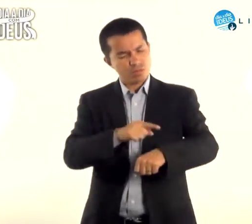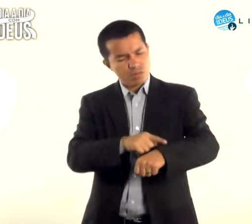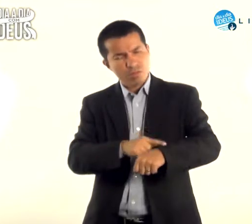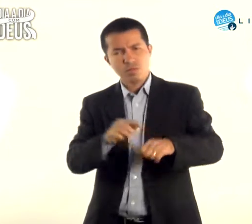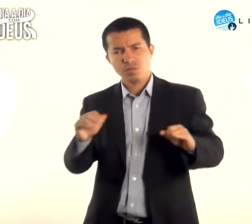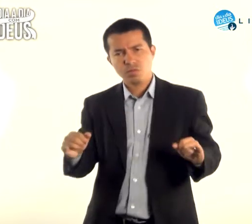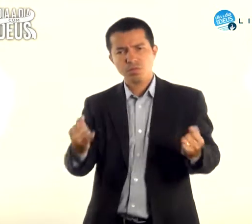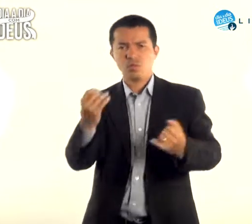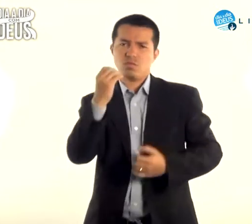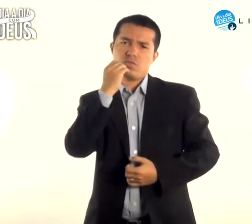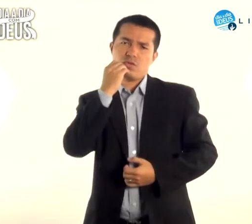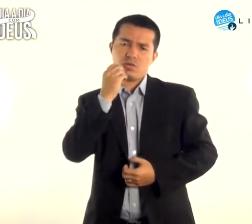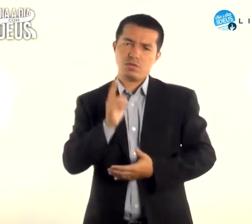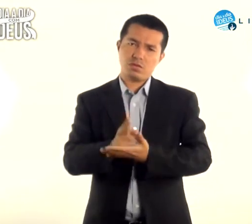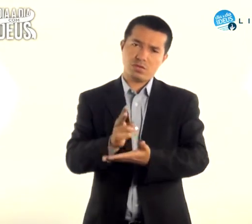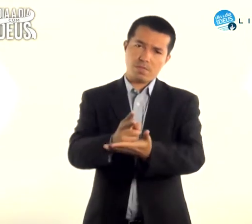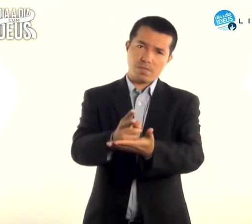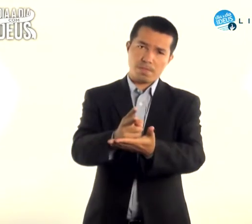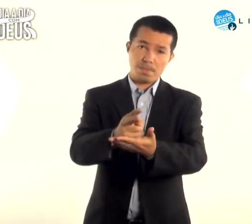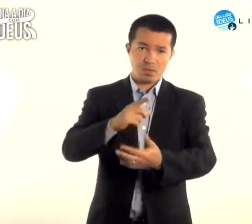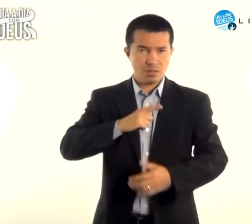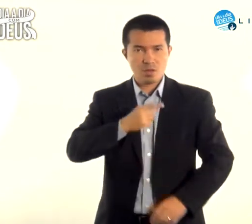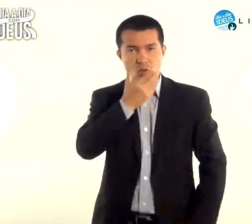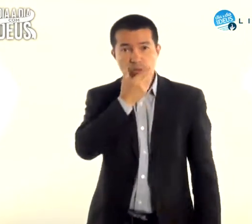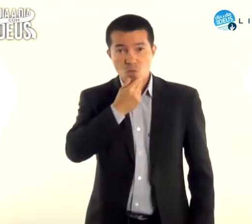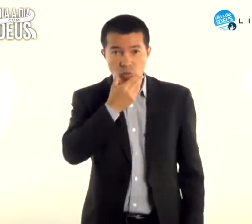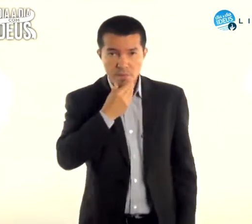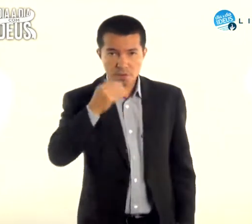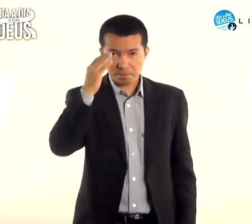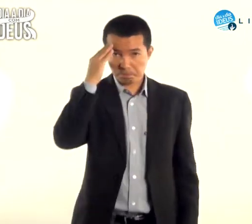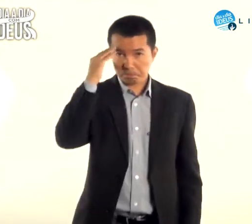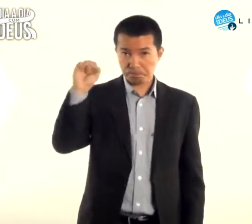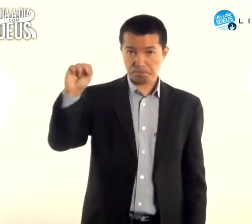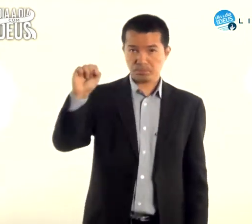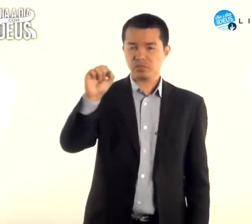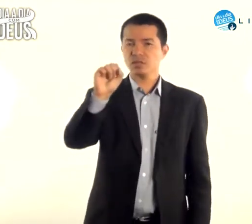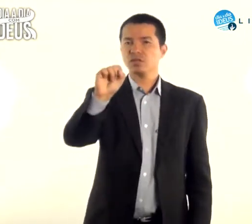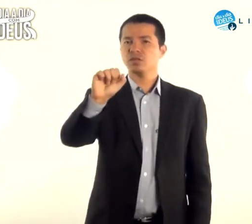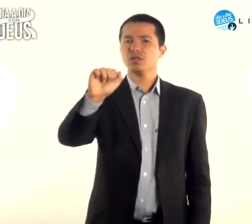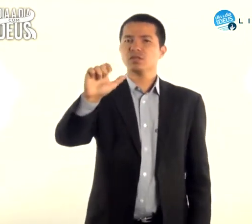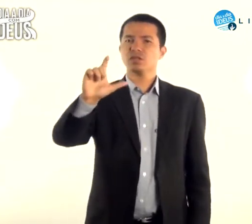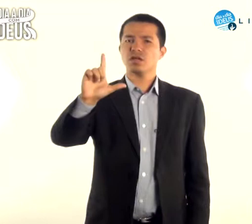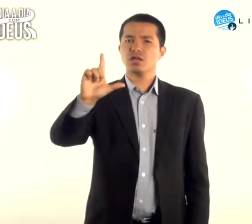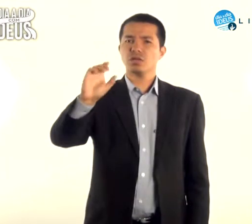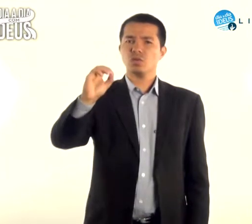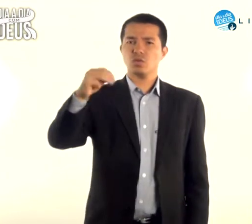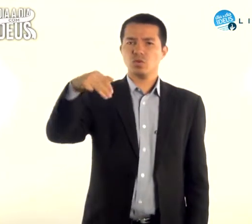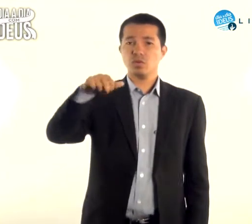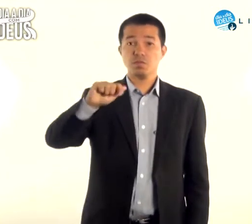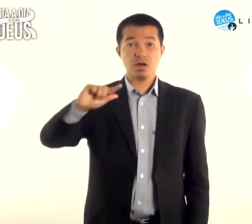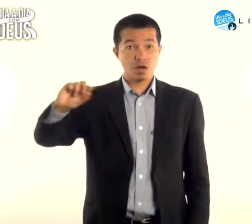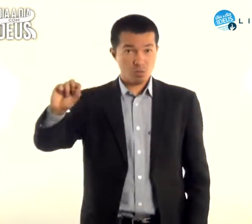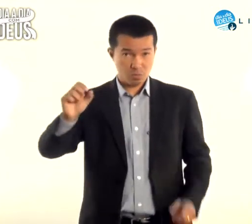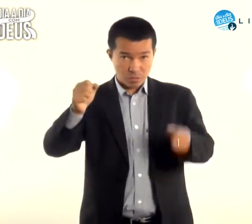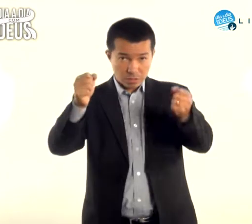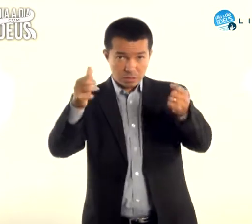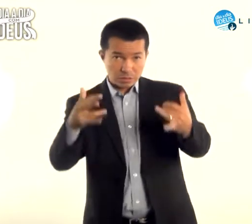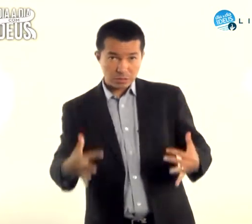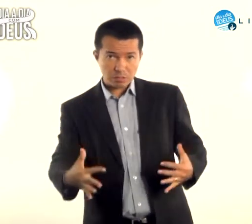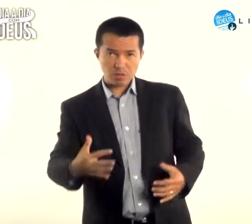Salomão, um rei muito sábio, o homem mais sábio do seu tempo, escreveu sobre a vida nesse livro de Eclesiastes e